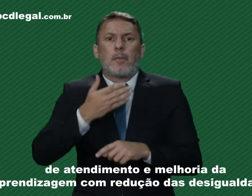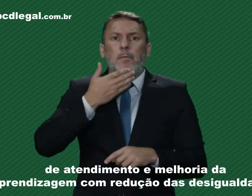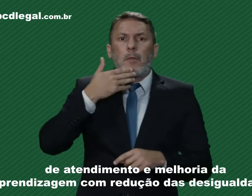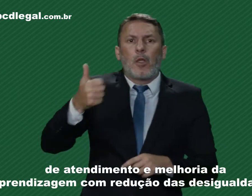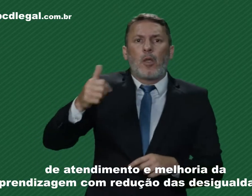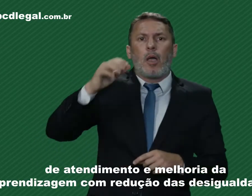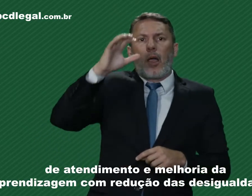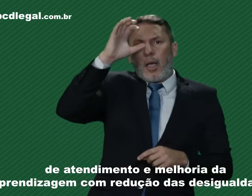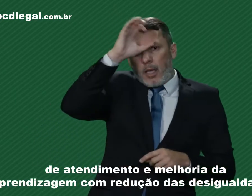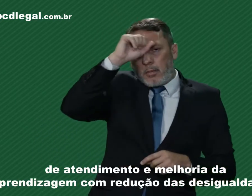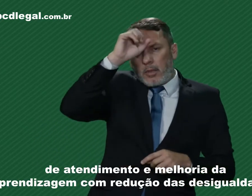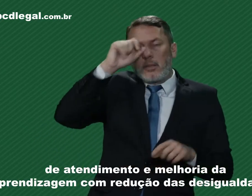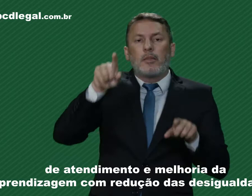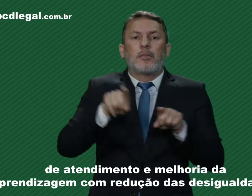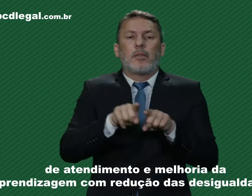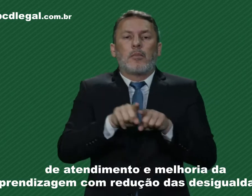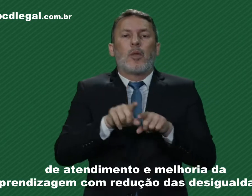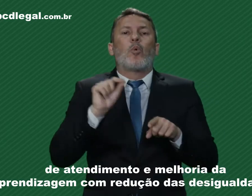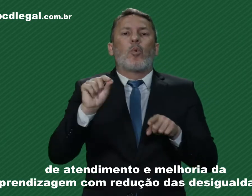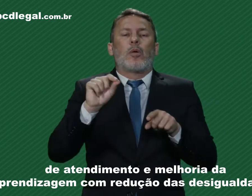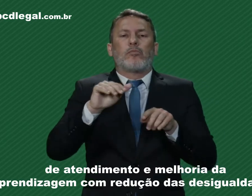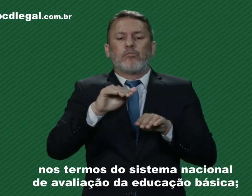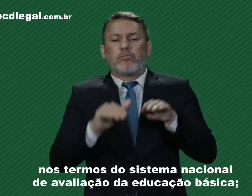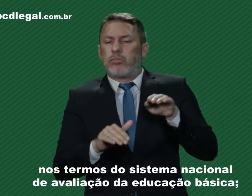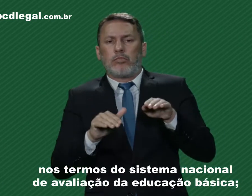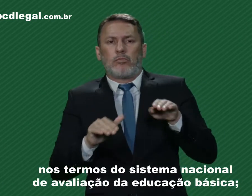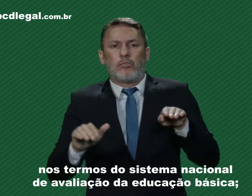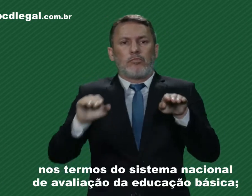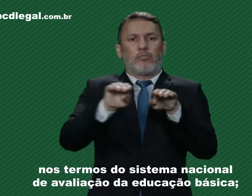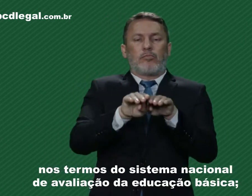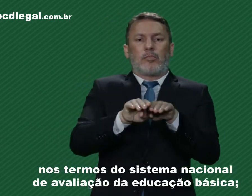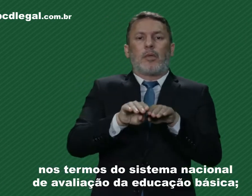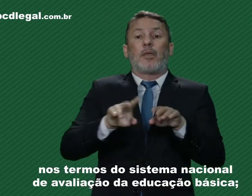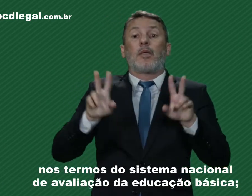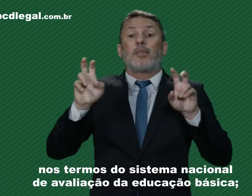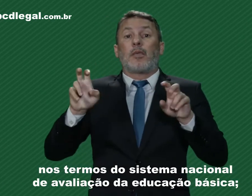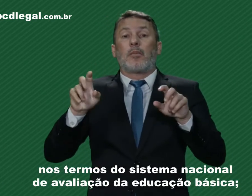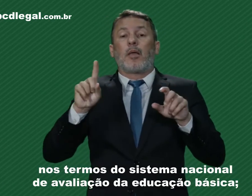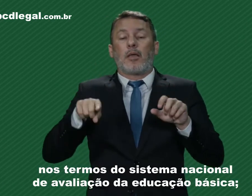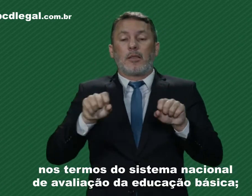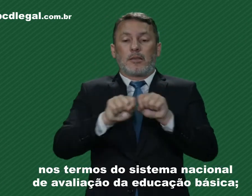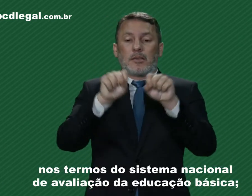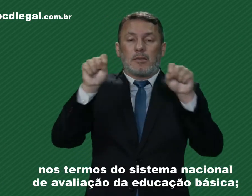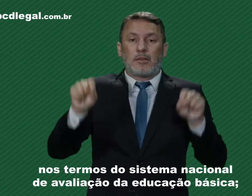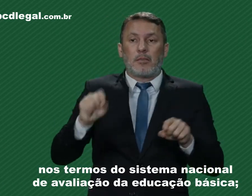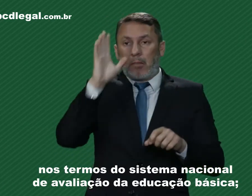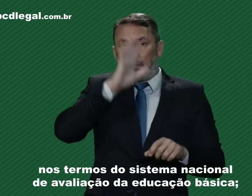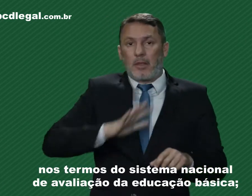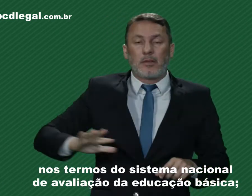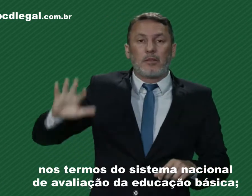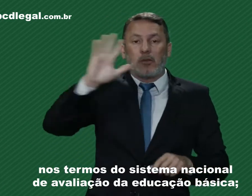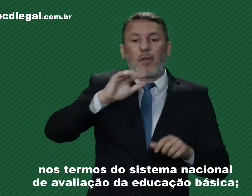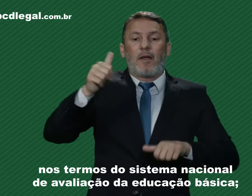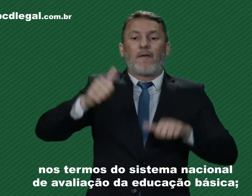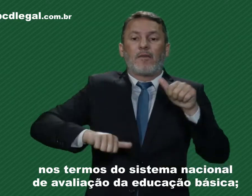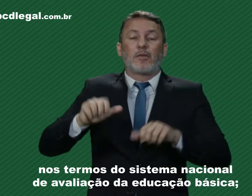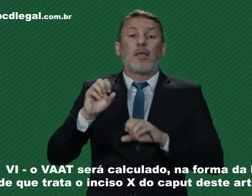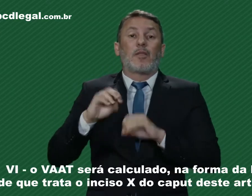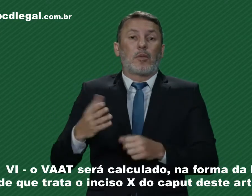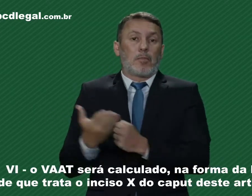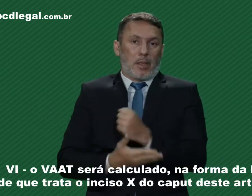da aprendizagem com redução das desigualdades nos termos do Sistema Nacional de Avaliação da Educação